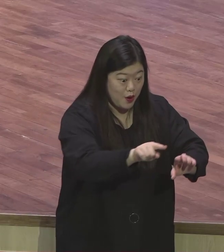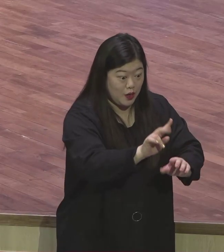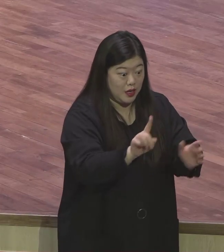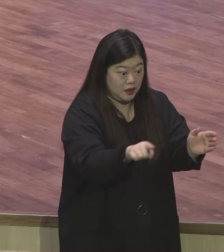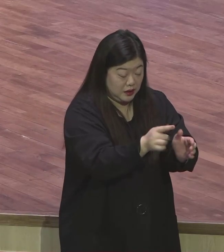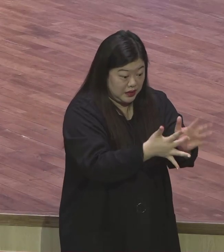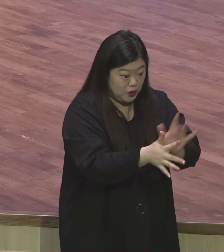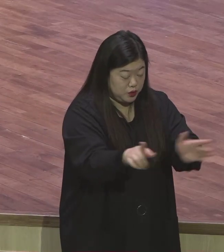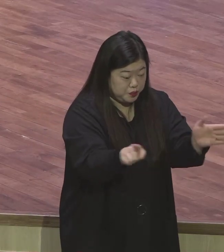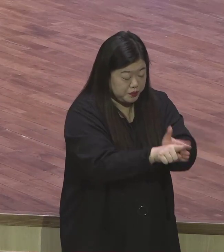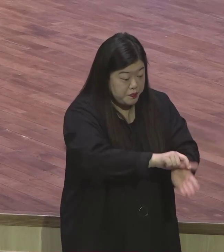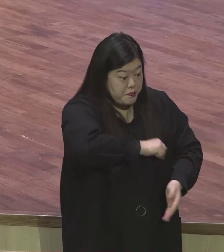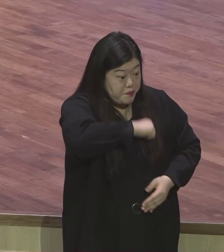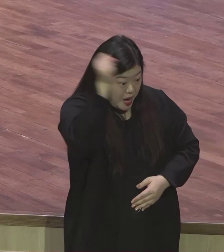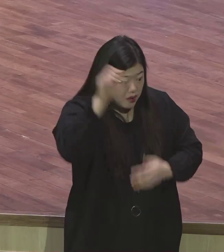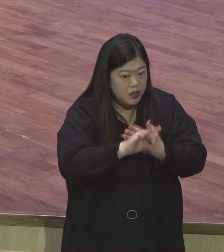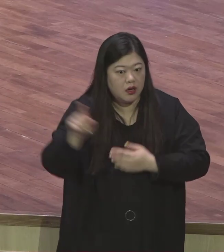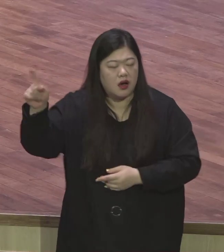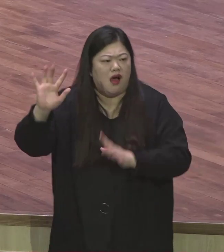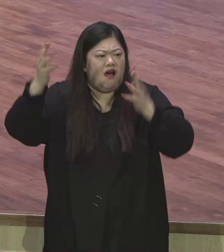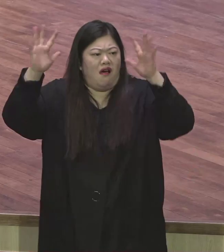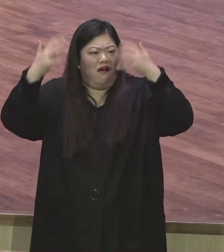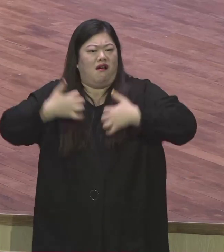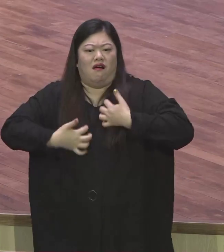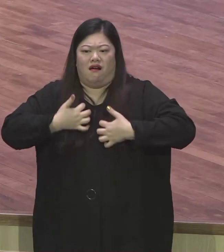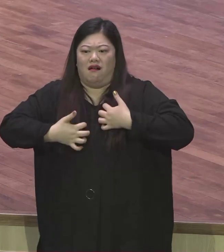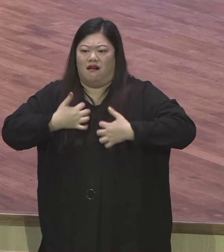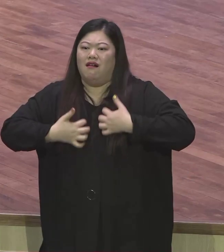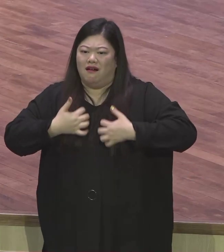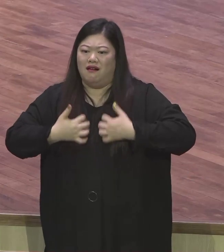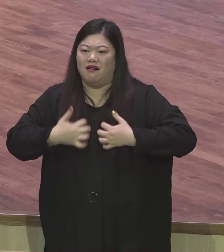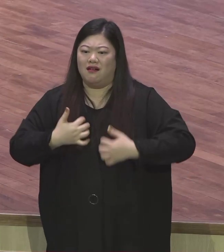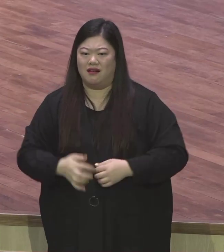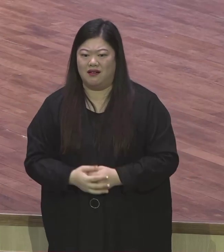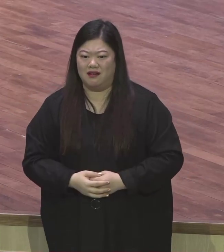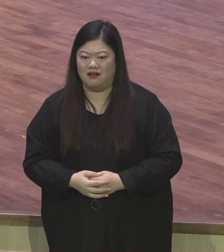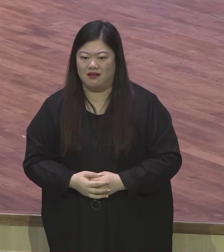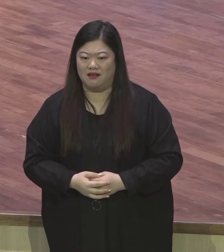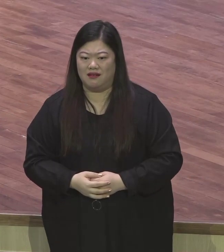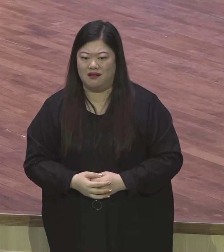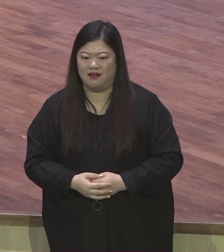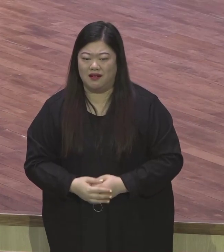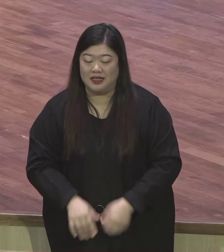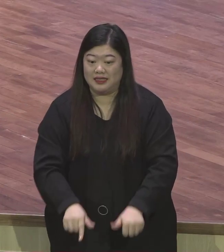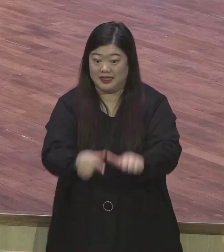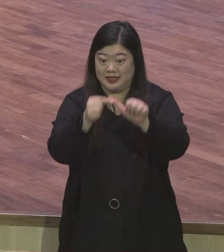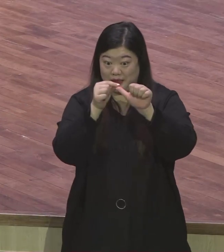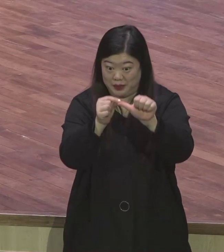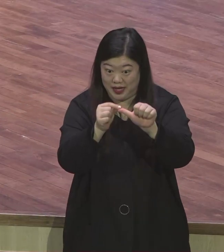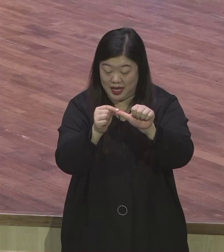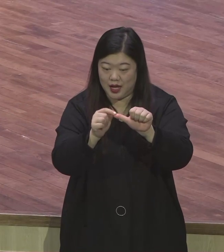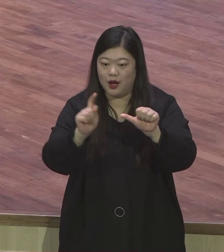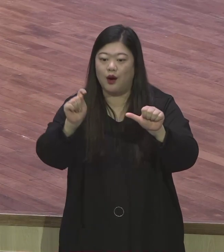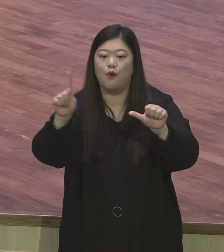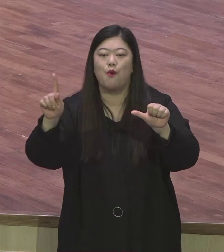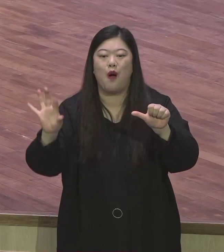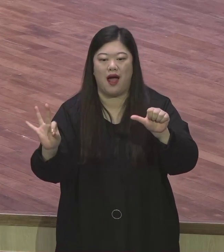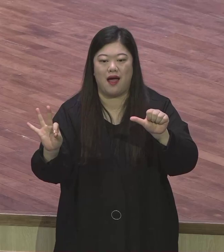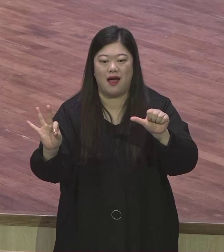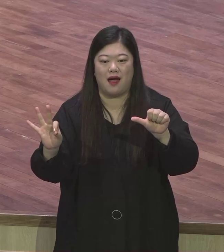잔치가 열리게 될 것입니다. 마지막은 하나님 영광 가운데 광입니다.